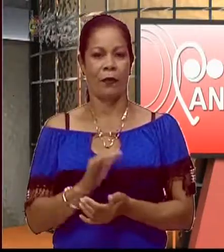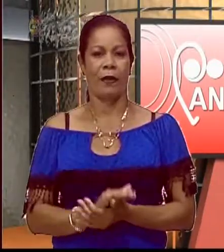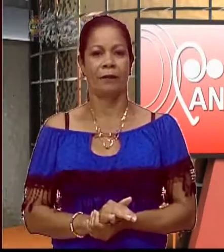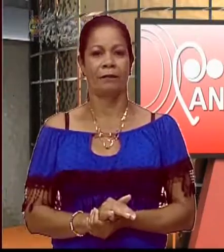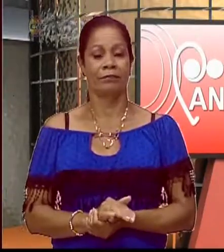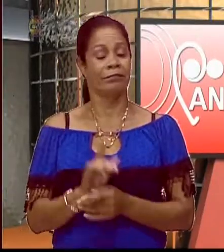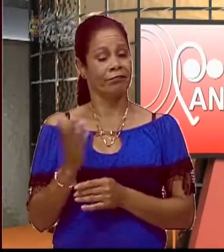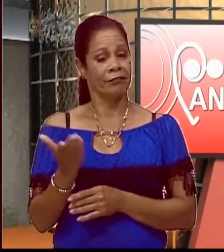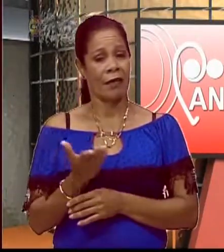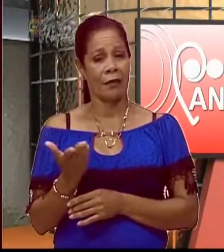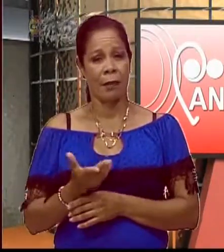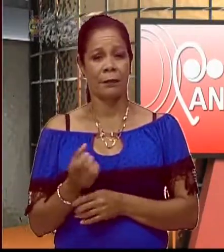inmediato comenzamos.